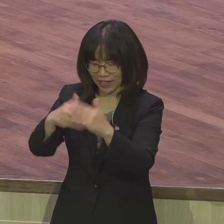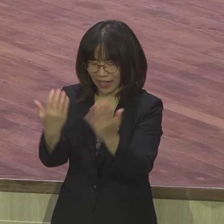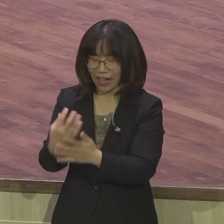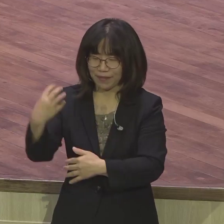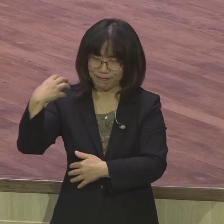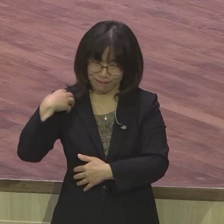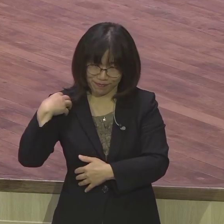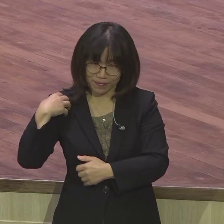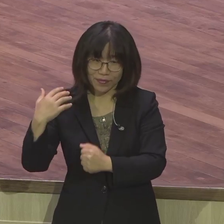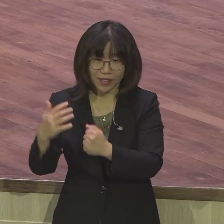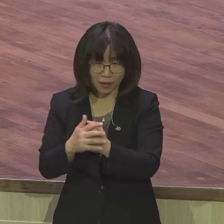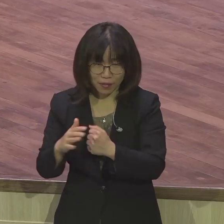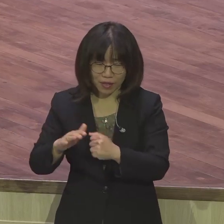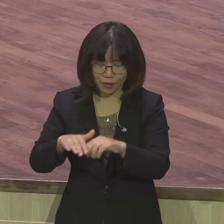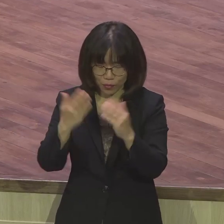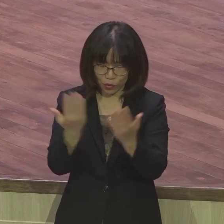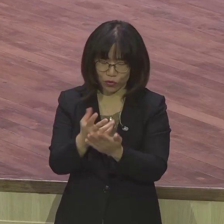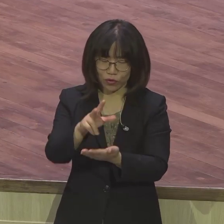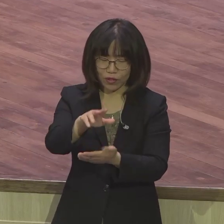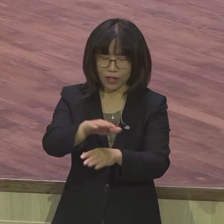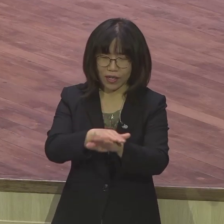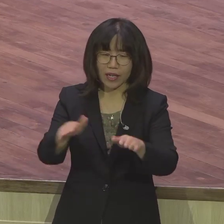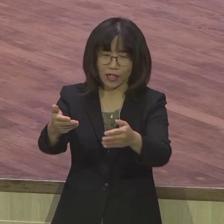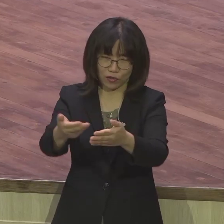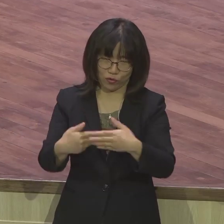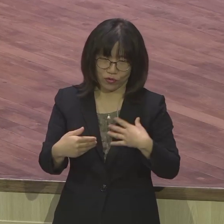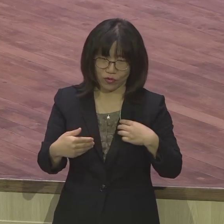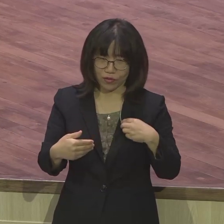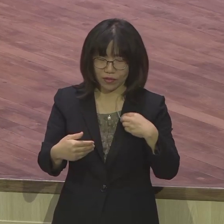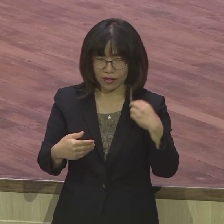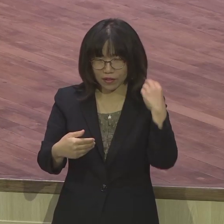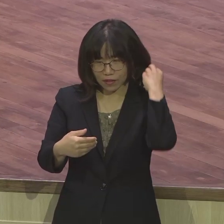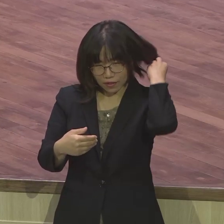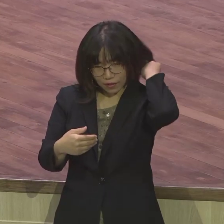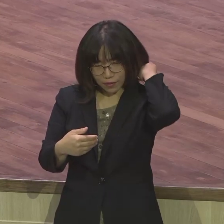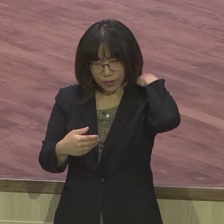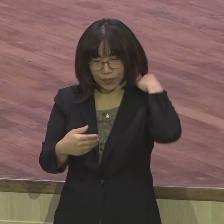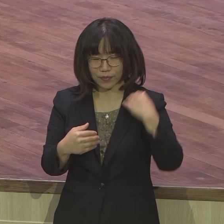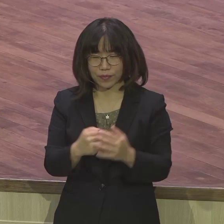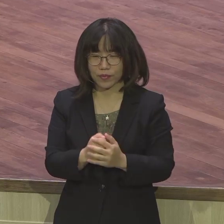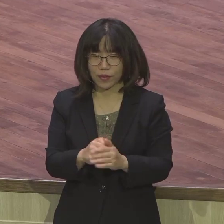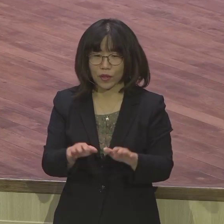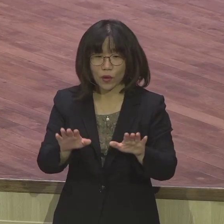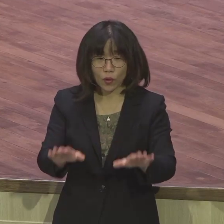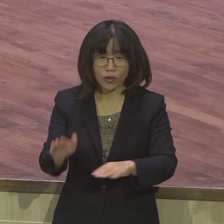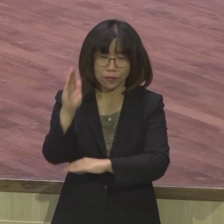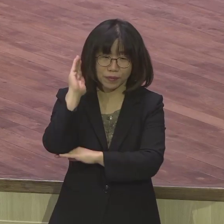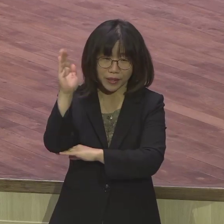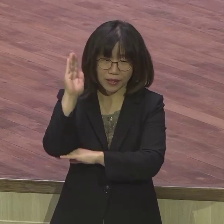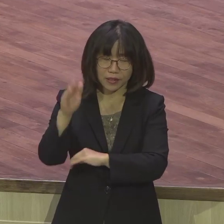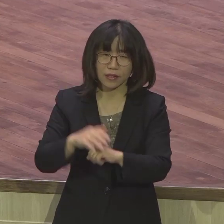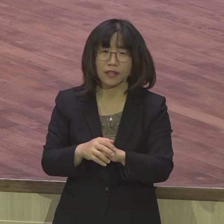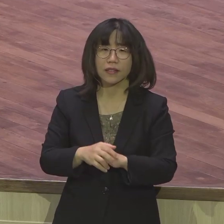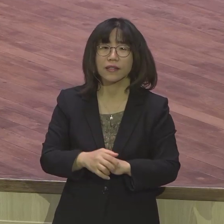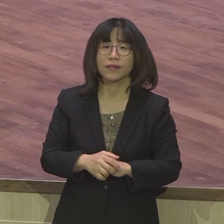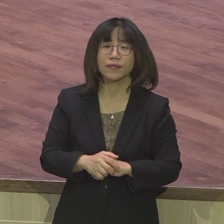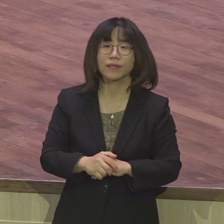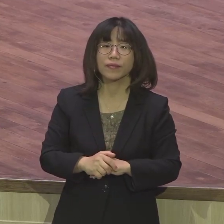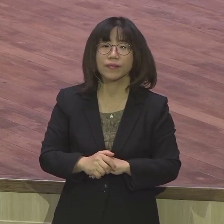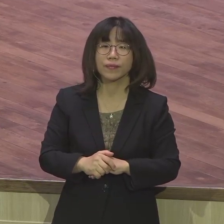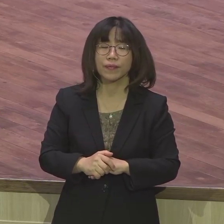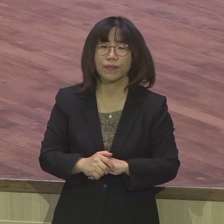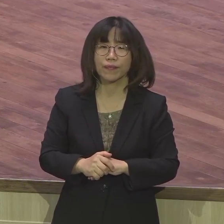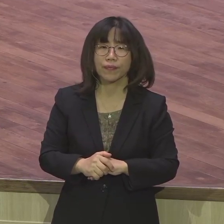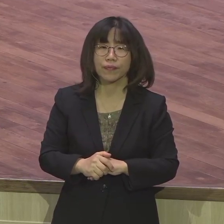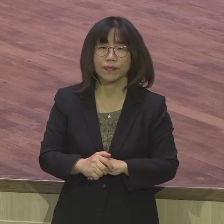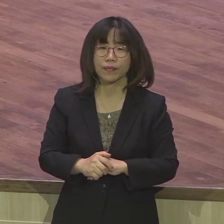우리가 해결받습니다. 이미 해결했기 때문에 오늘 본문에 나오는 이 배경 여러분 잘 아는 겁니다. 그래서 저는 배경을